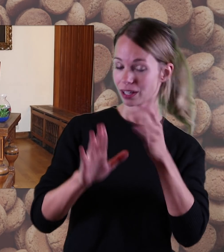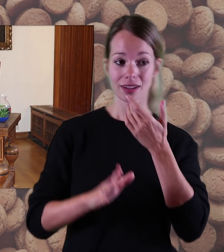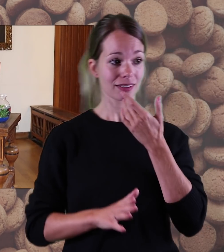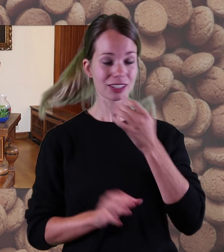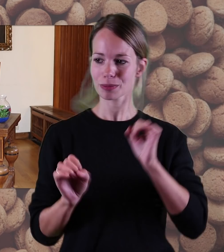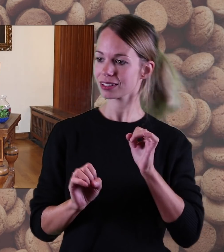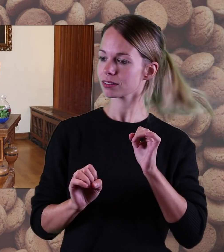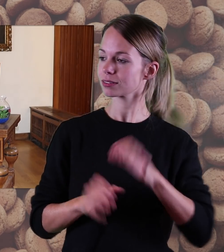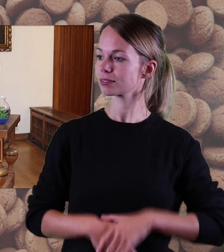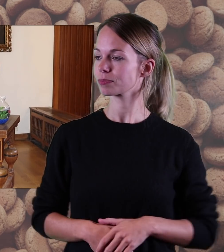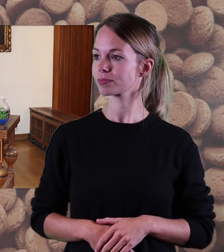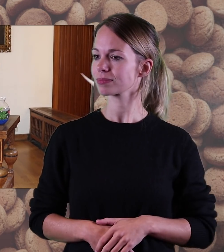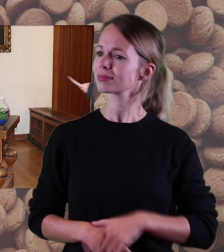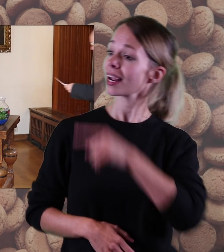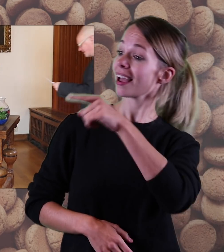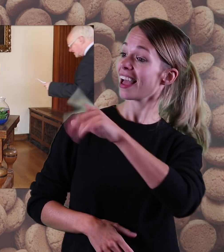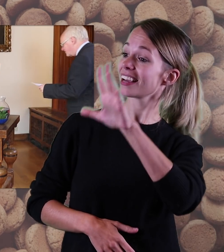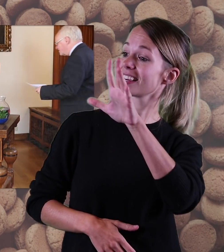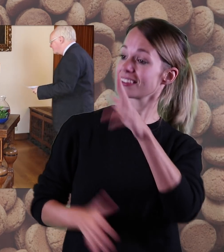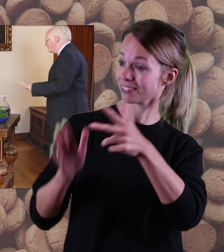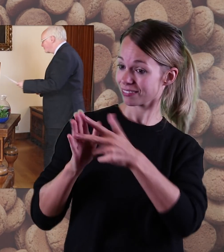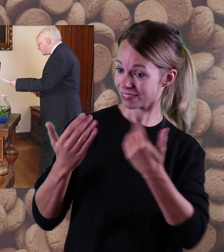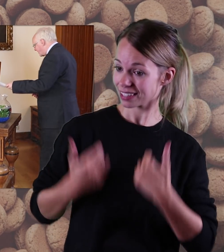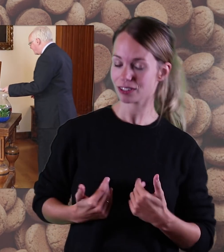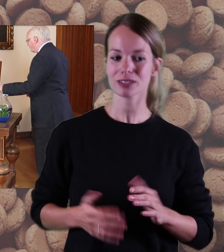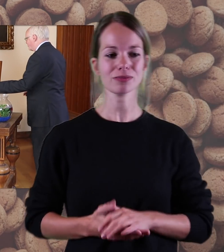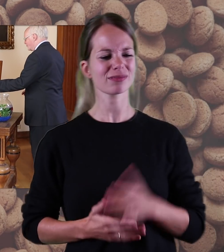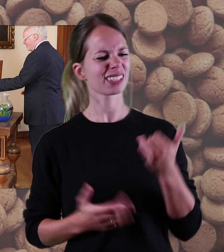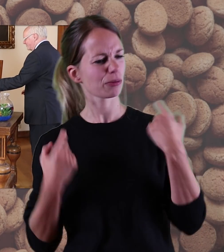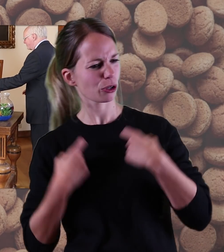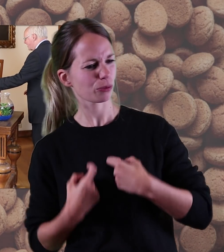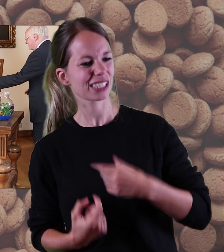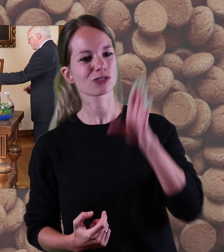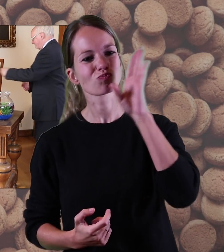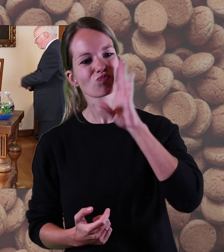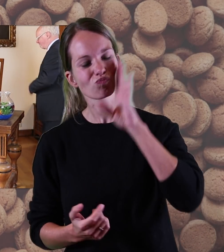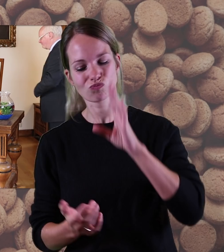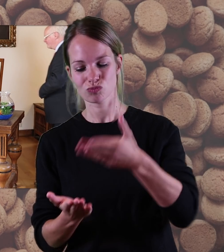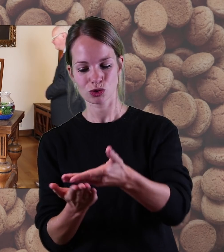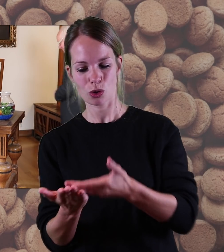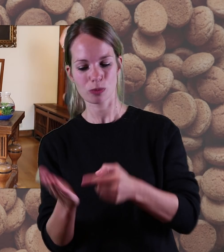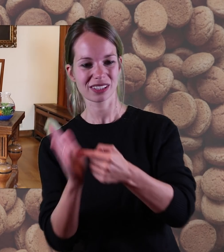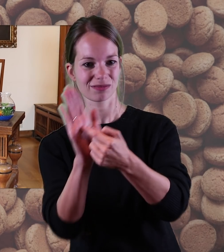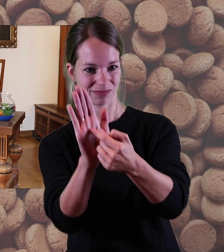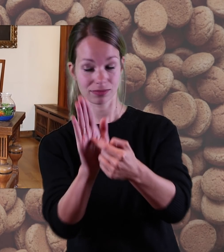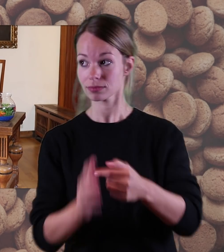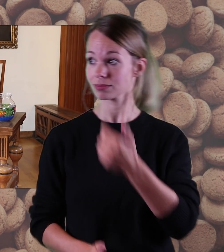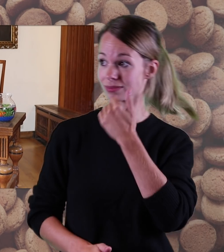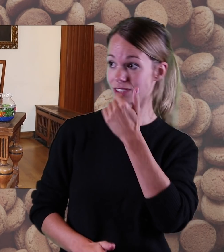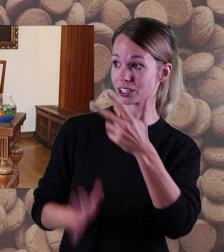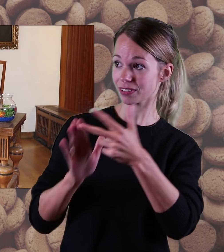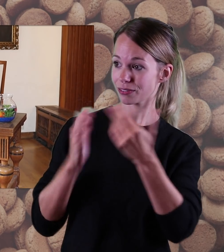Handig, hè? Spannend. En wethouder. Ja, burgemeester, ik wil dit document graag even onder uw aandacht brengen. Dank u wel, wethouder de Jong.